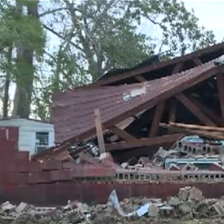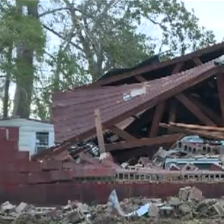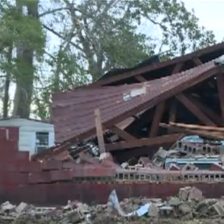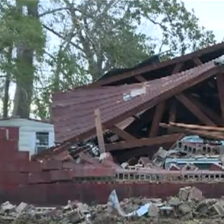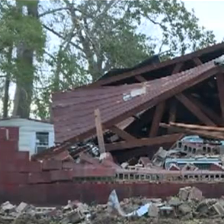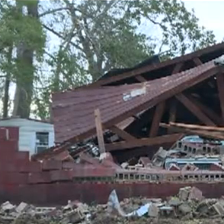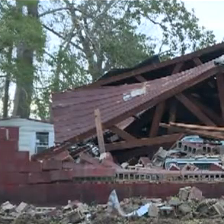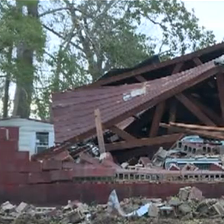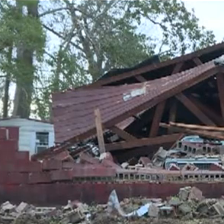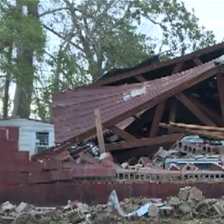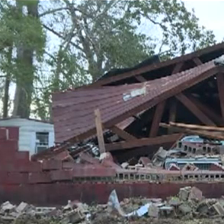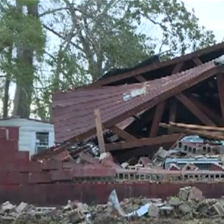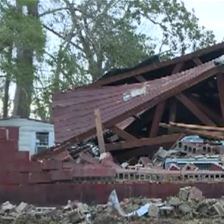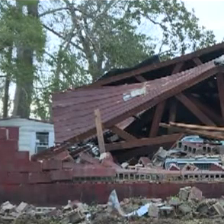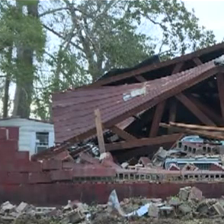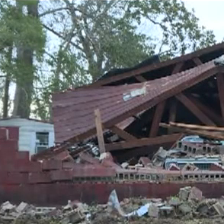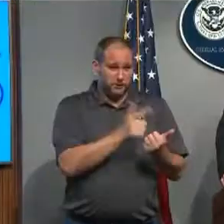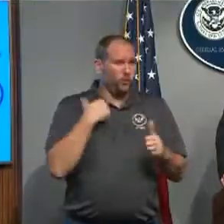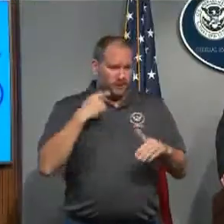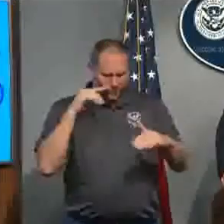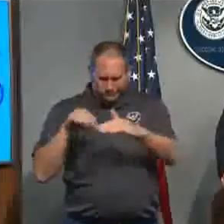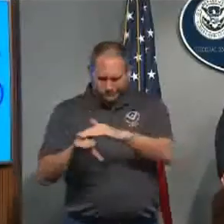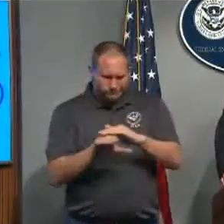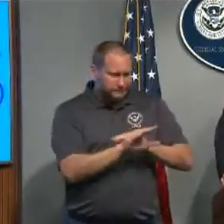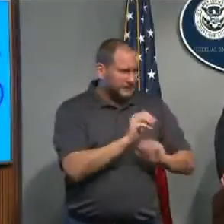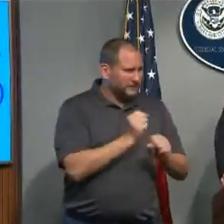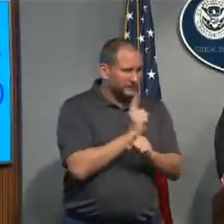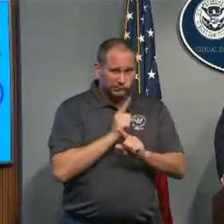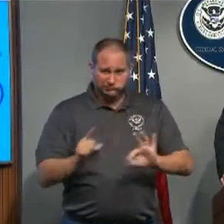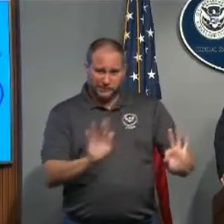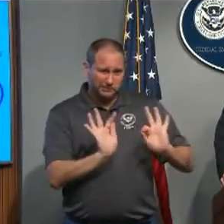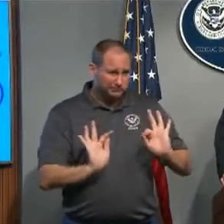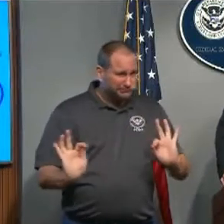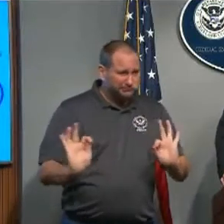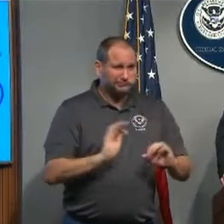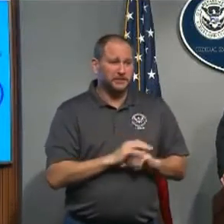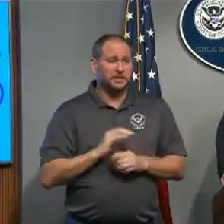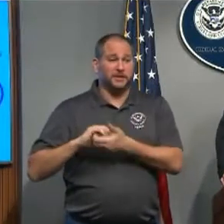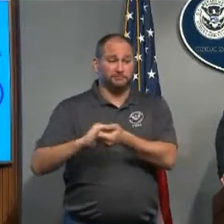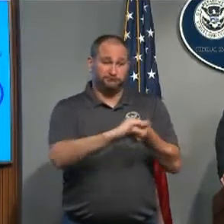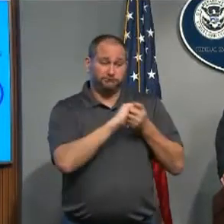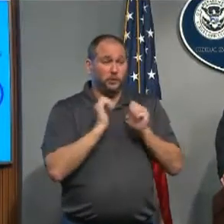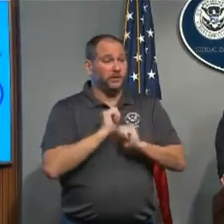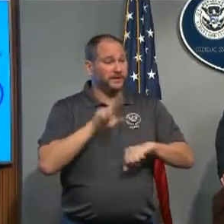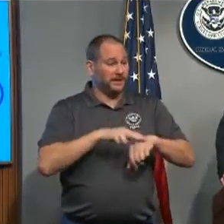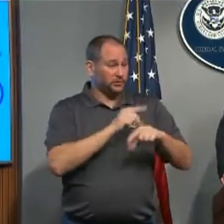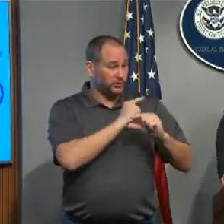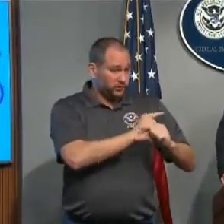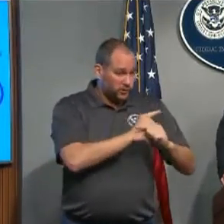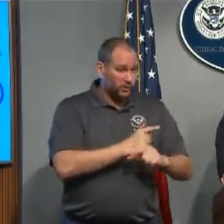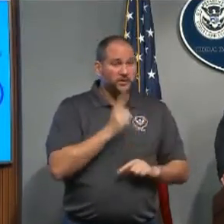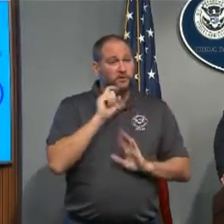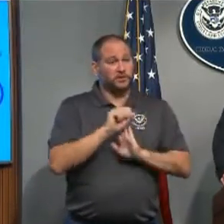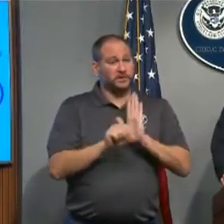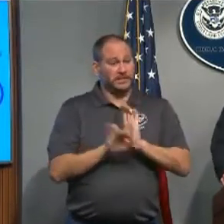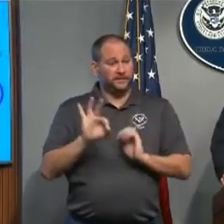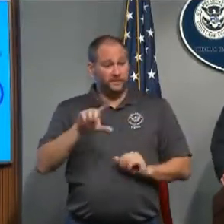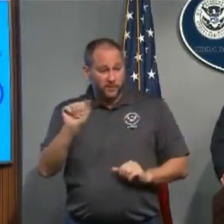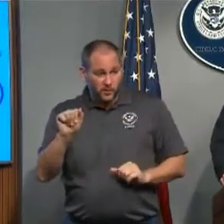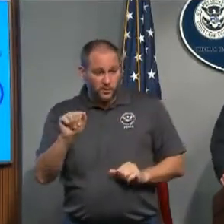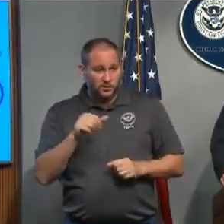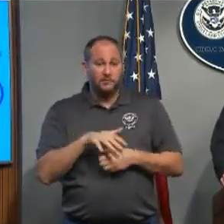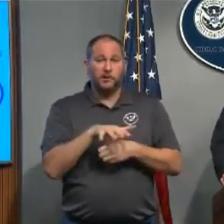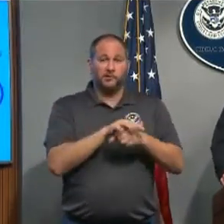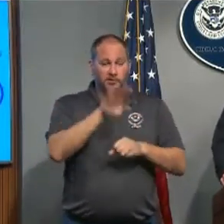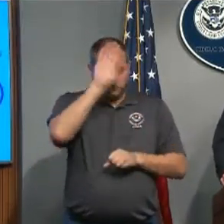operaciones de recuperación estamos trabajando no sólo con la guardia nacional en el estado de florida y los socorristas locales sino también con